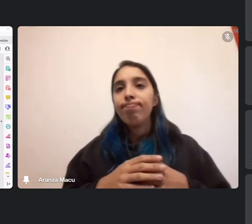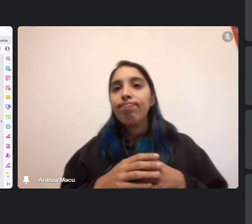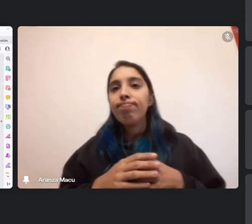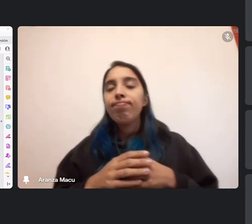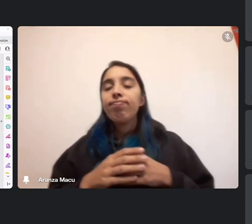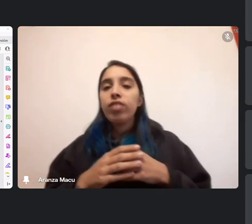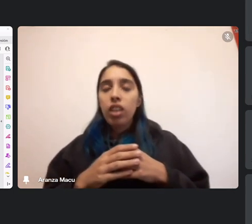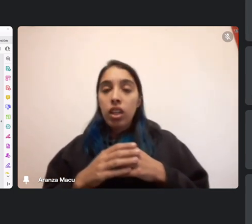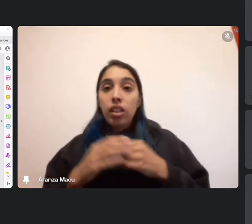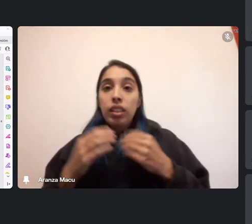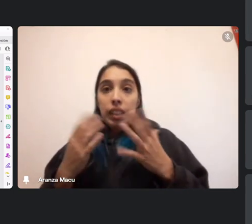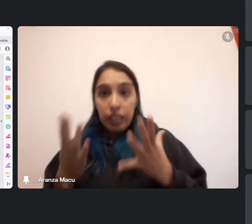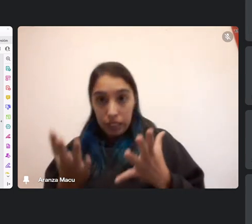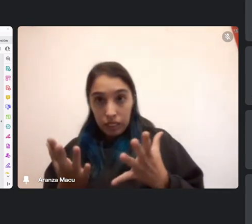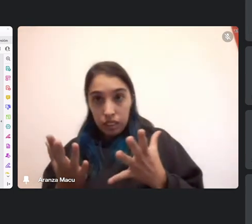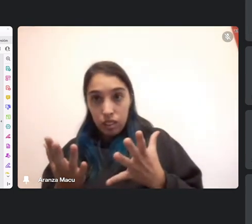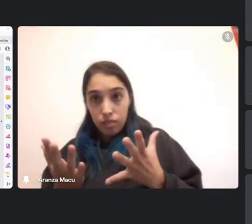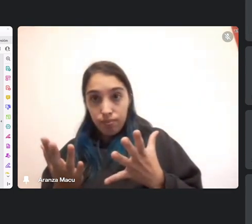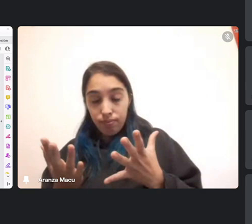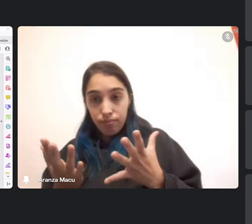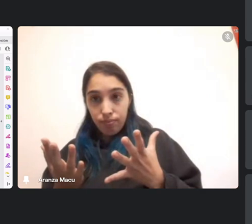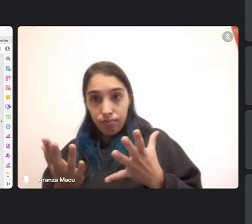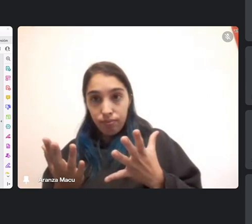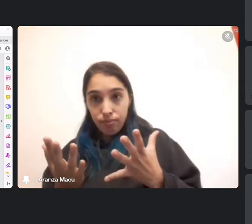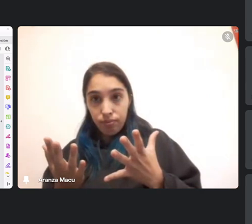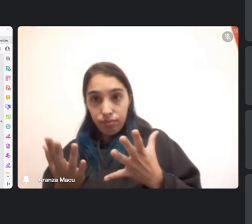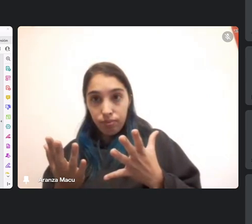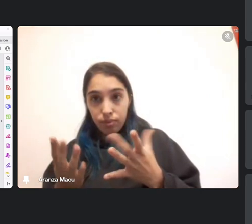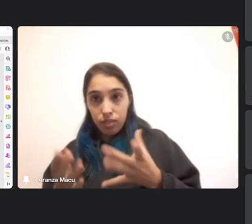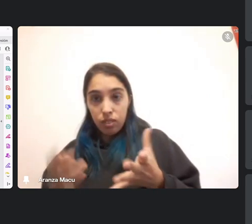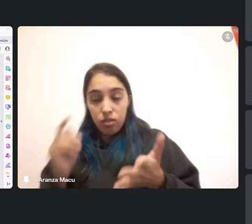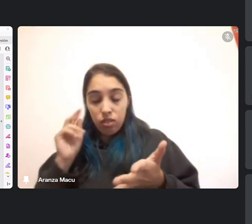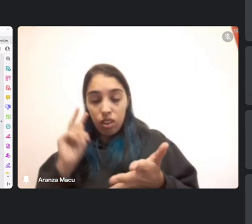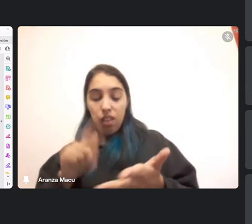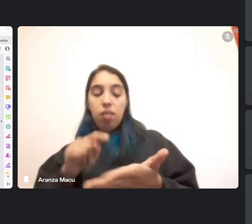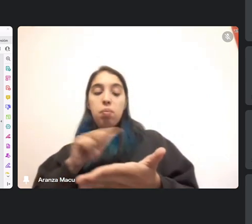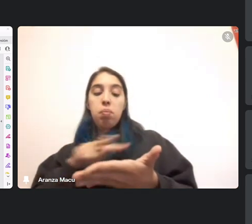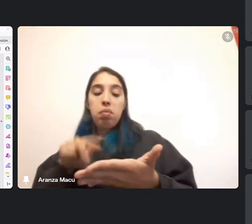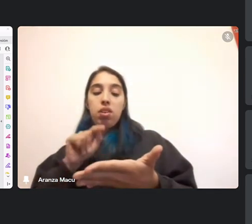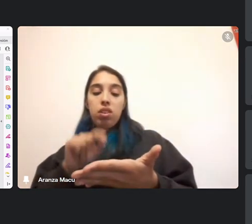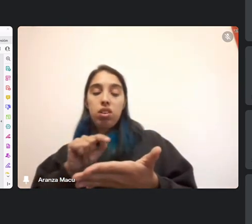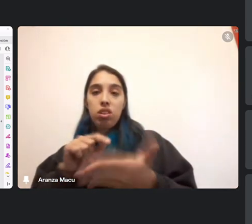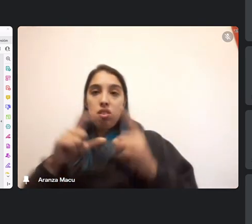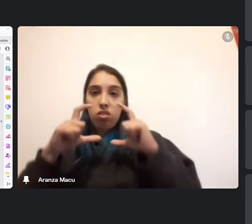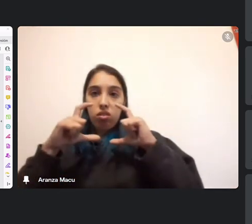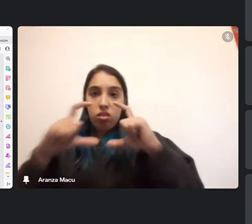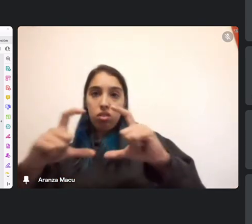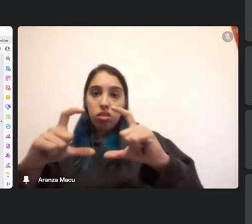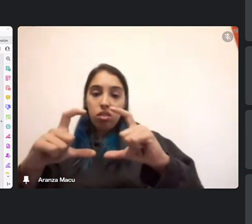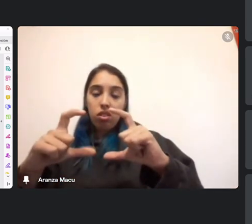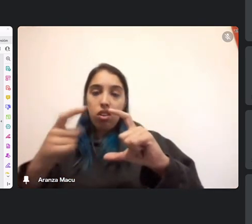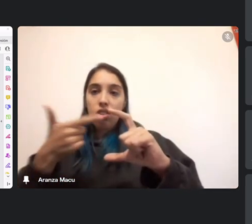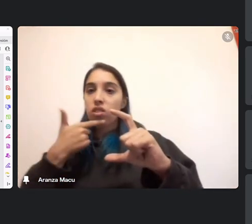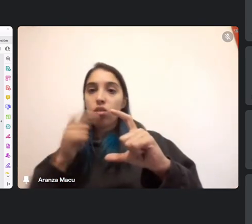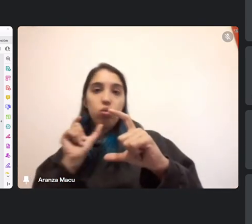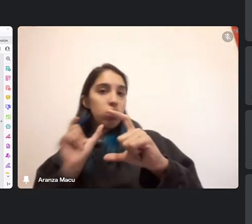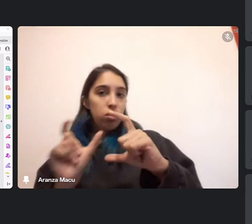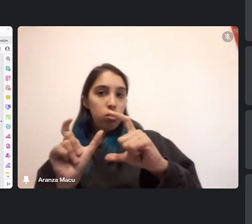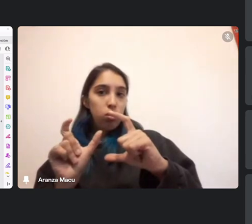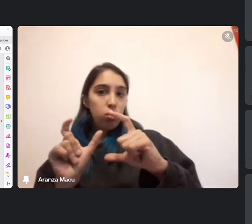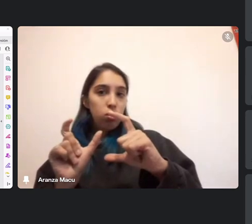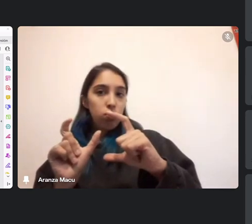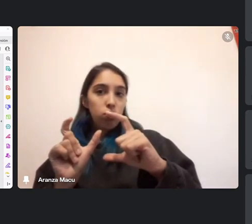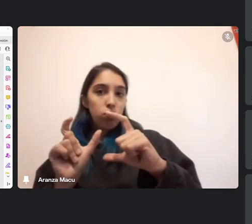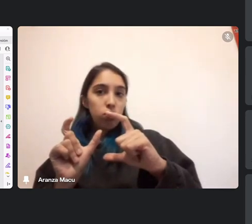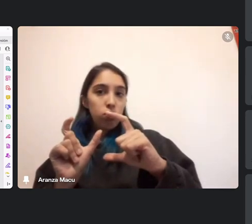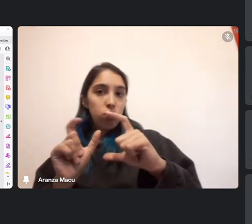Claro, o sea, solamente lo que pueden fijarse ustedes es que lo que esté encerrado sean sustantivos, ¿sí? Porque en este